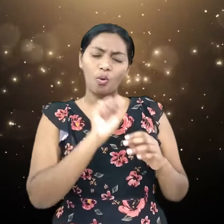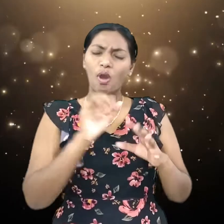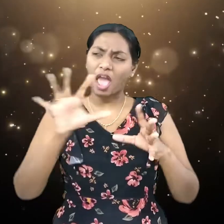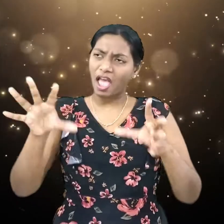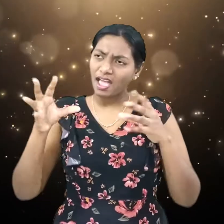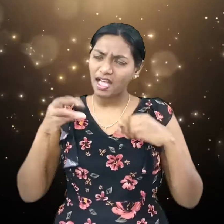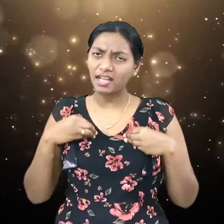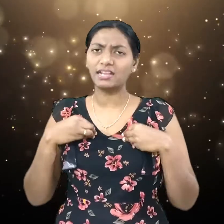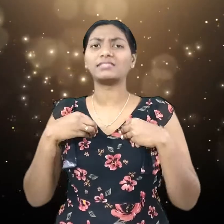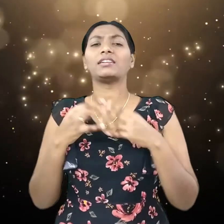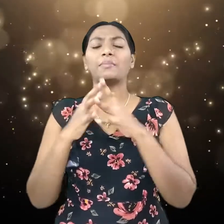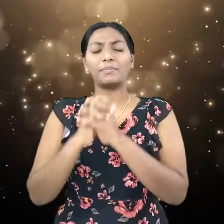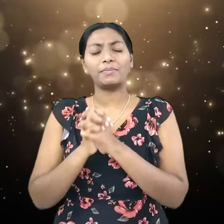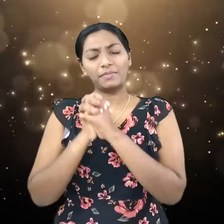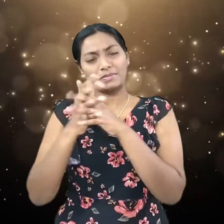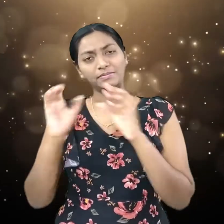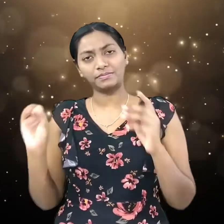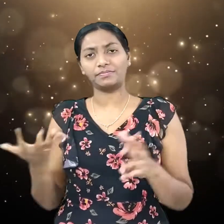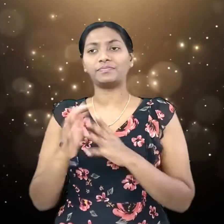हम खोल सकते हैं वचन